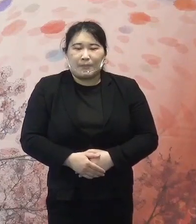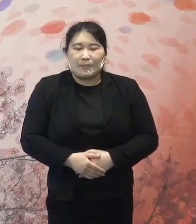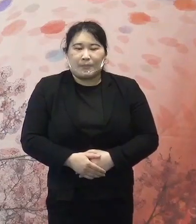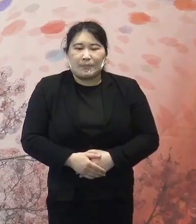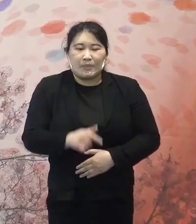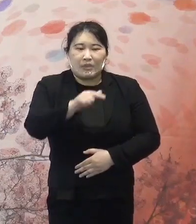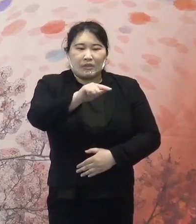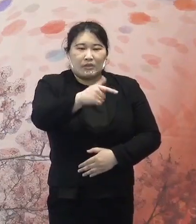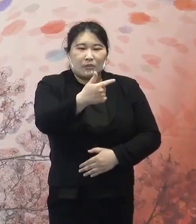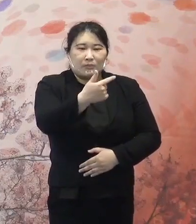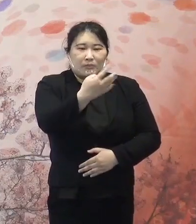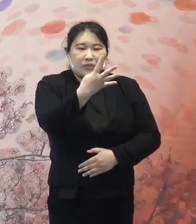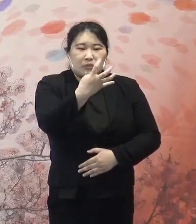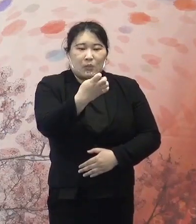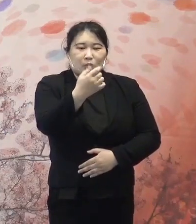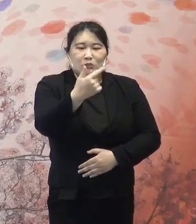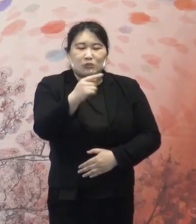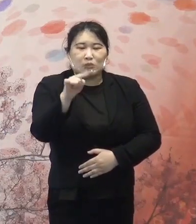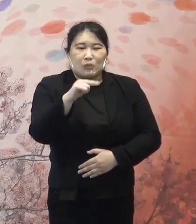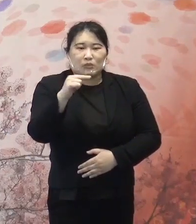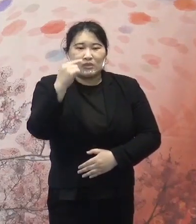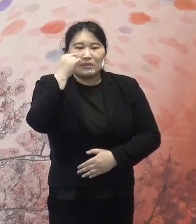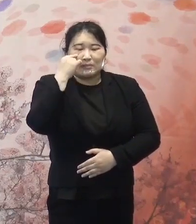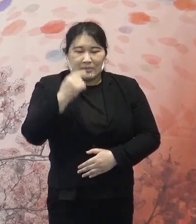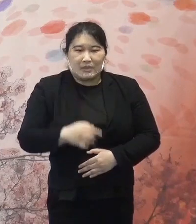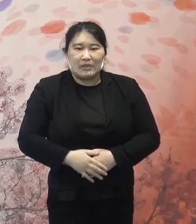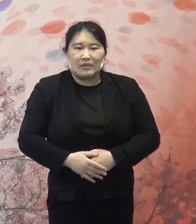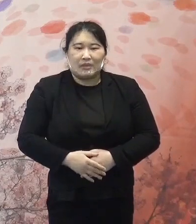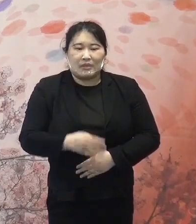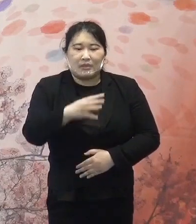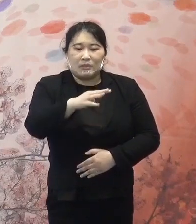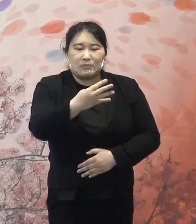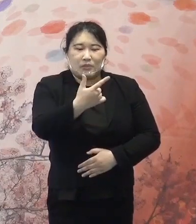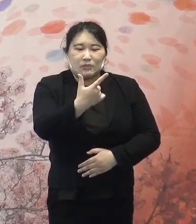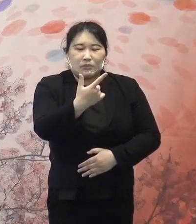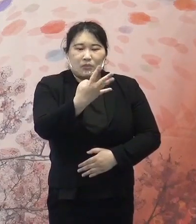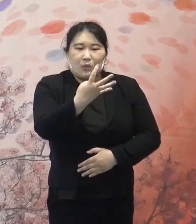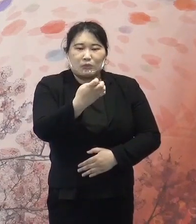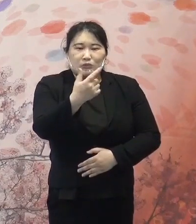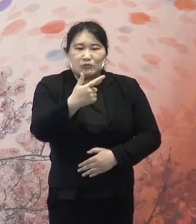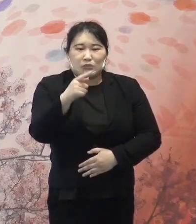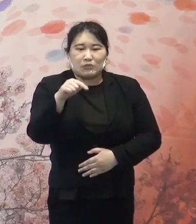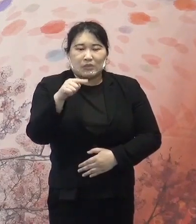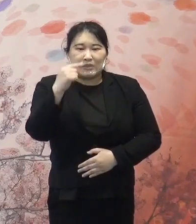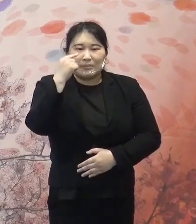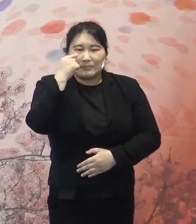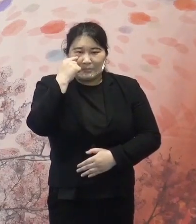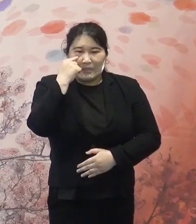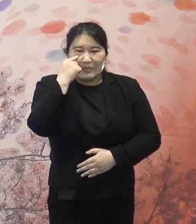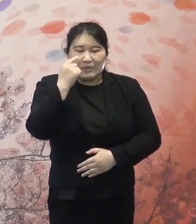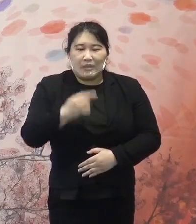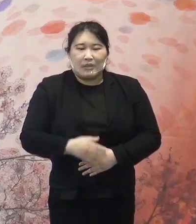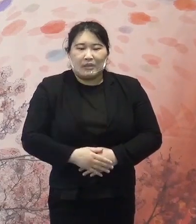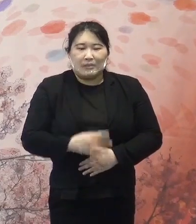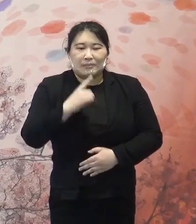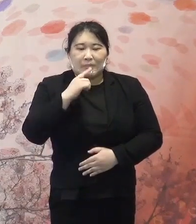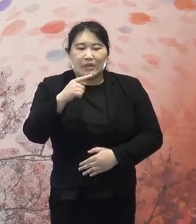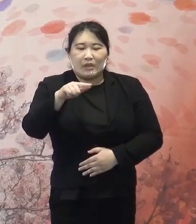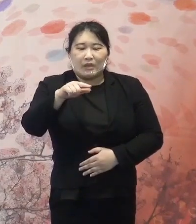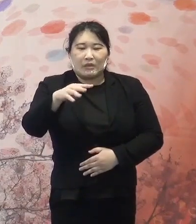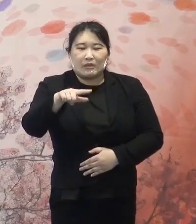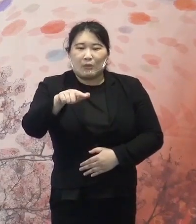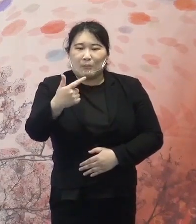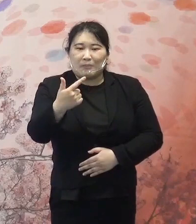次が646例目ですね。646例目も620例目の方